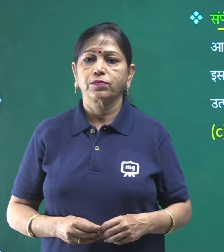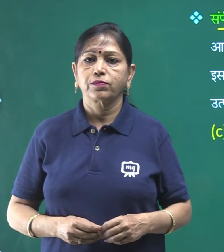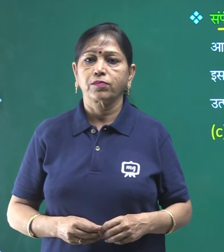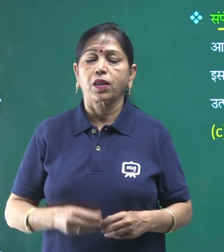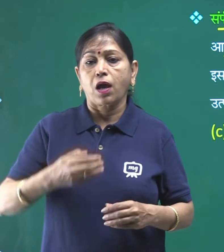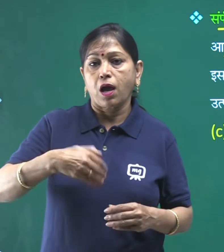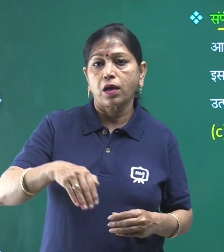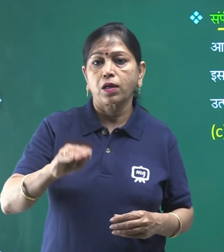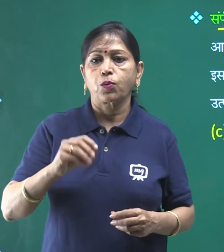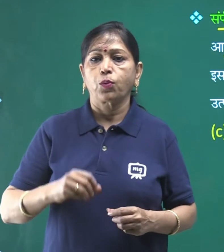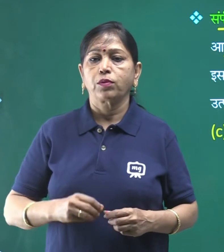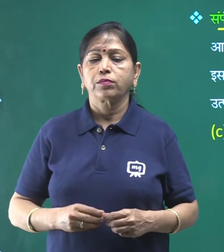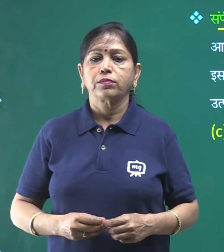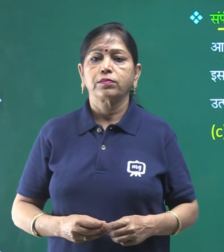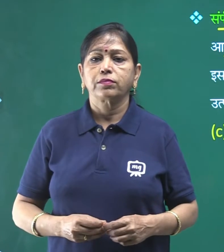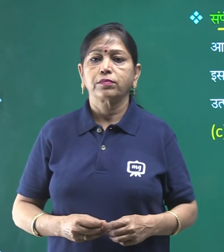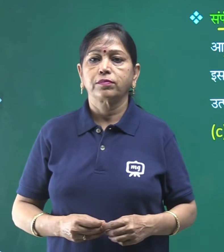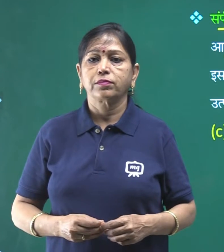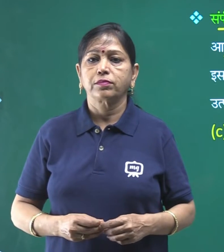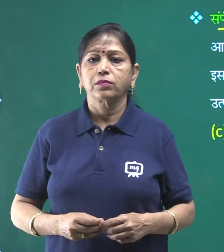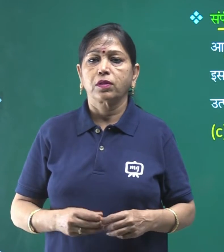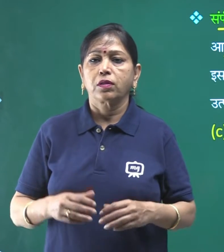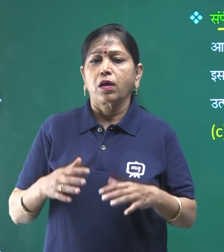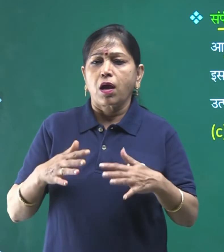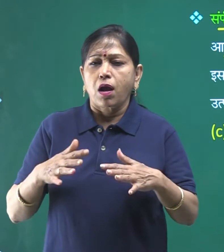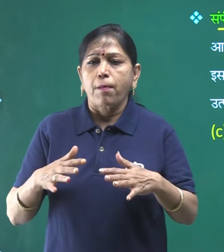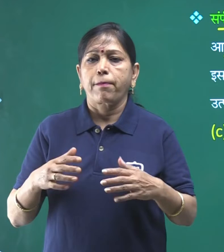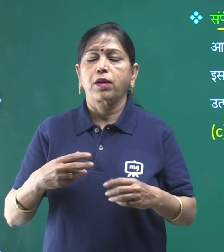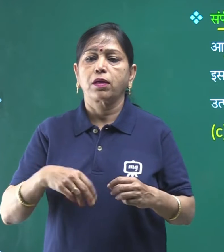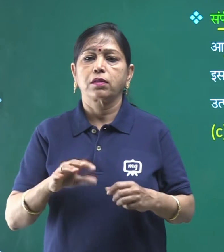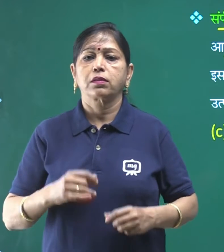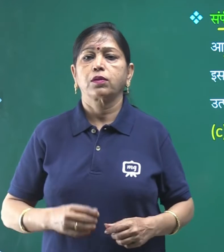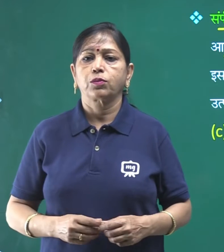आगे की ओर कंपन करती है तो